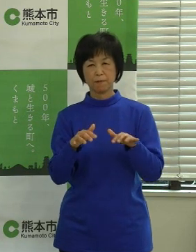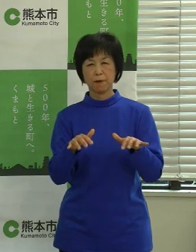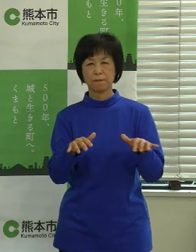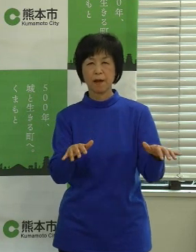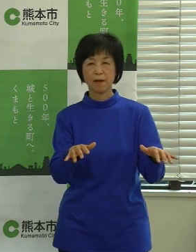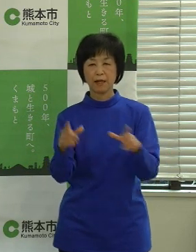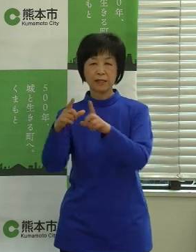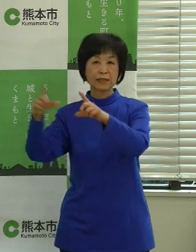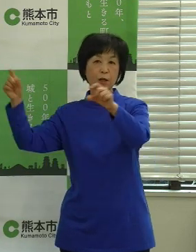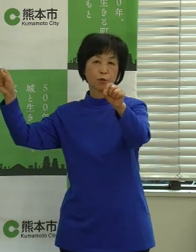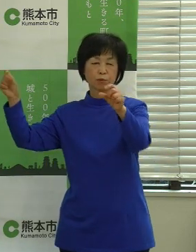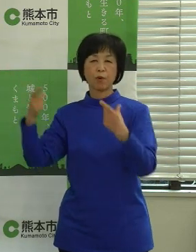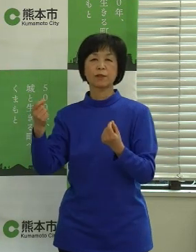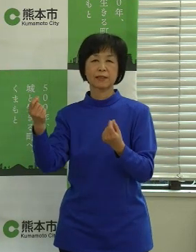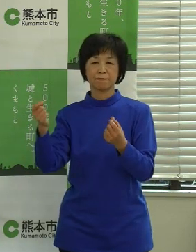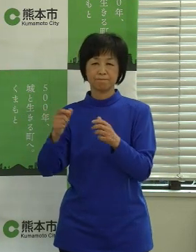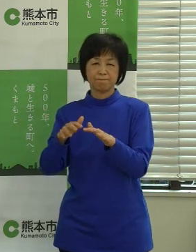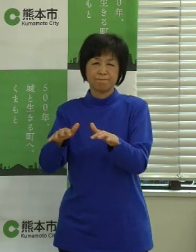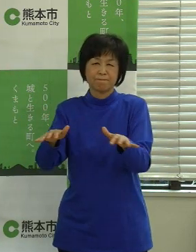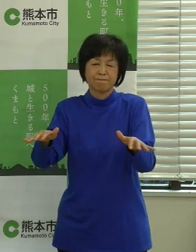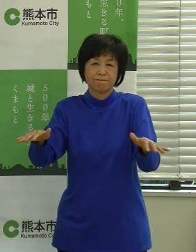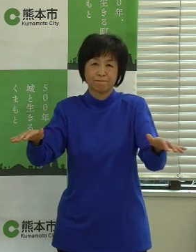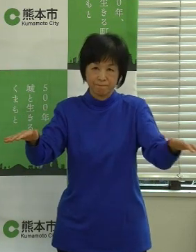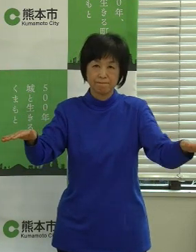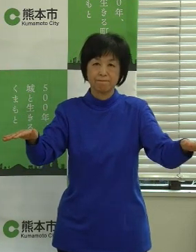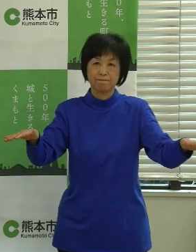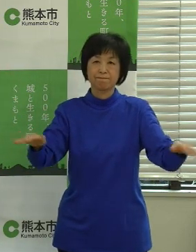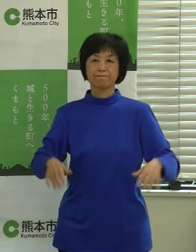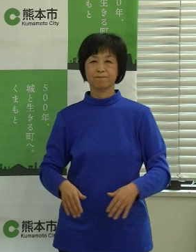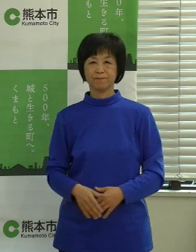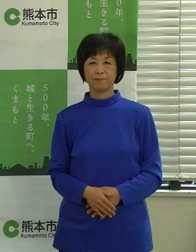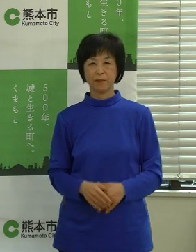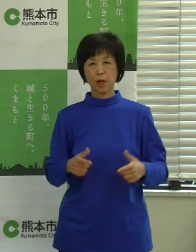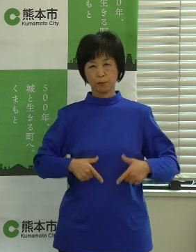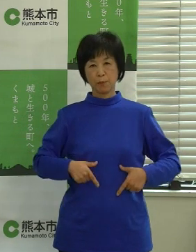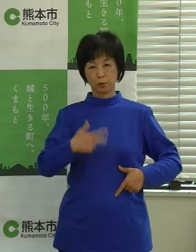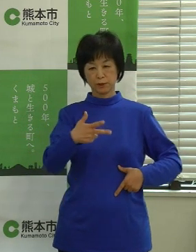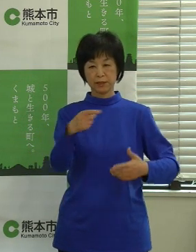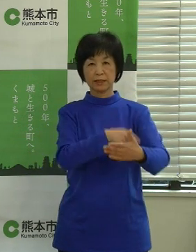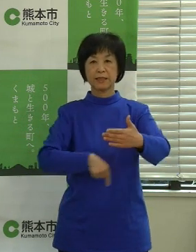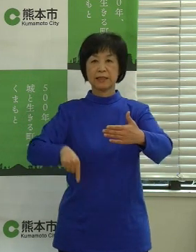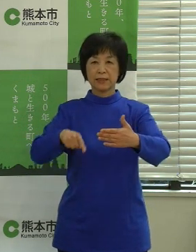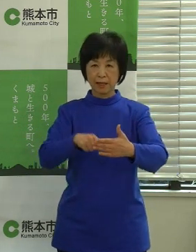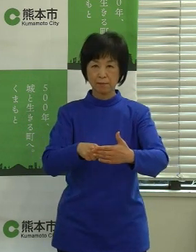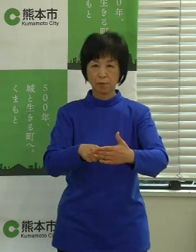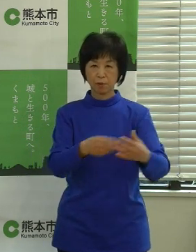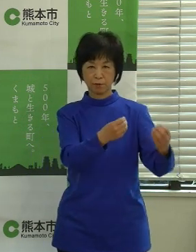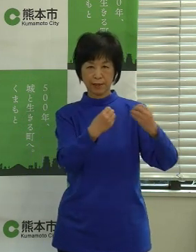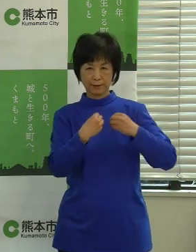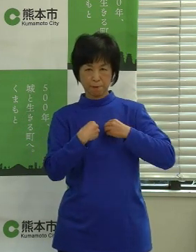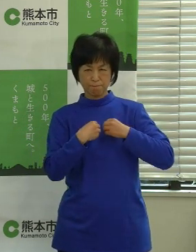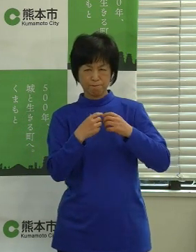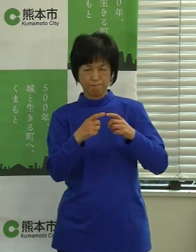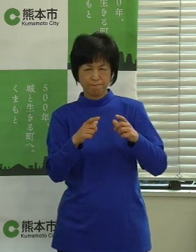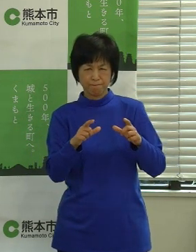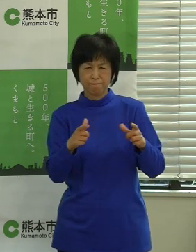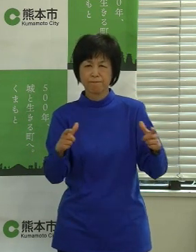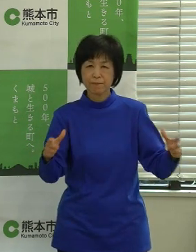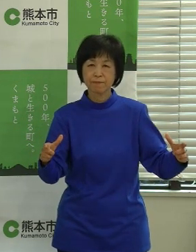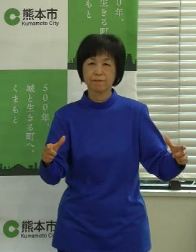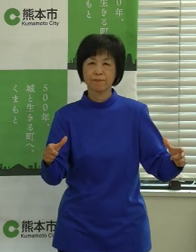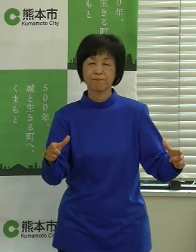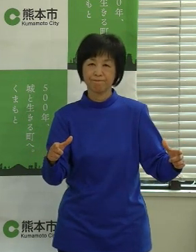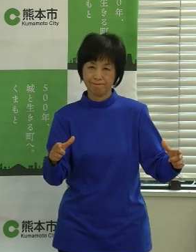大をし、また熊本市内でもですね、多くの感染者が確認をされてきたという状況の